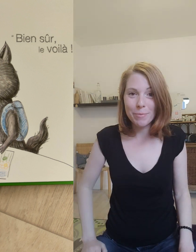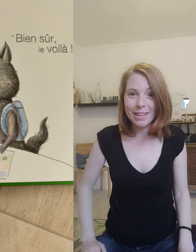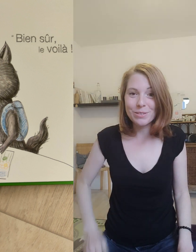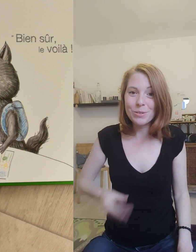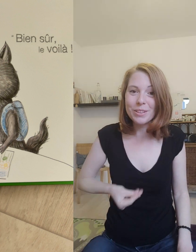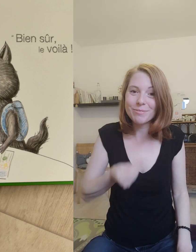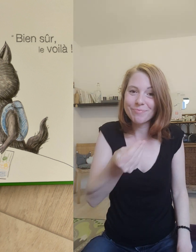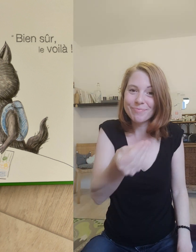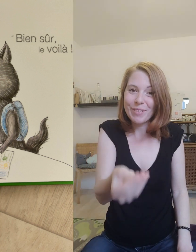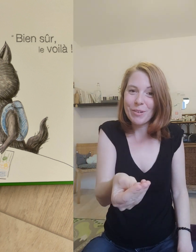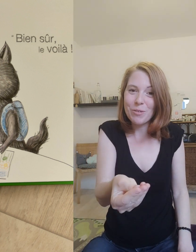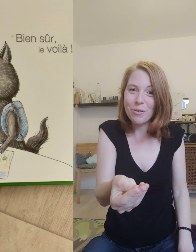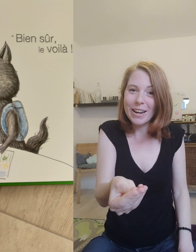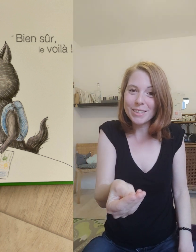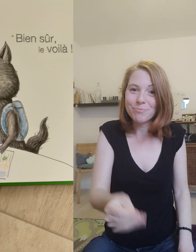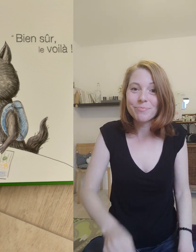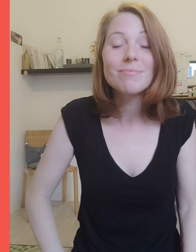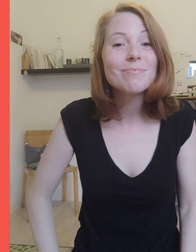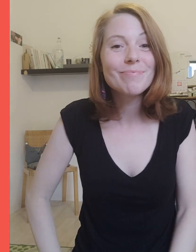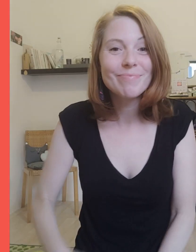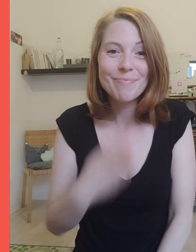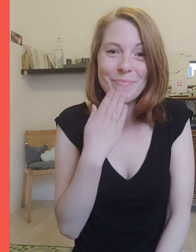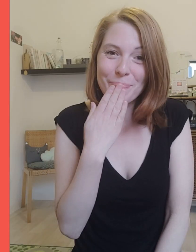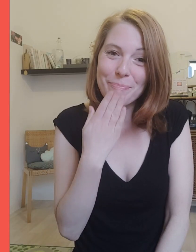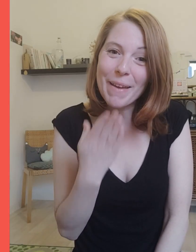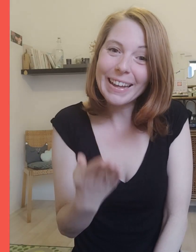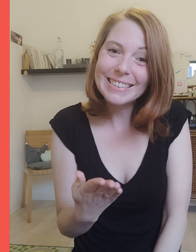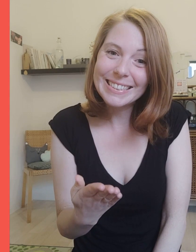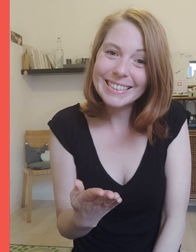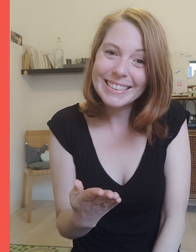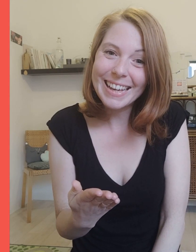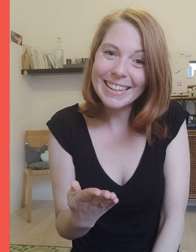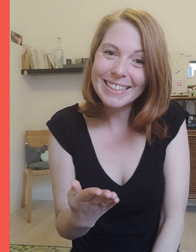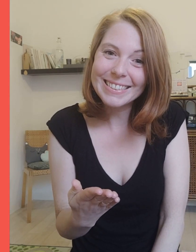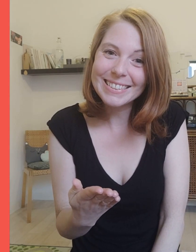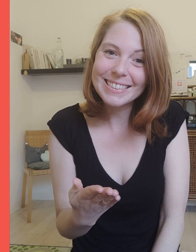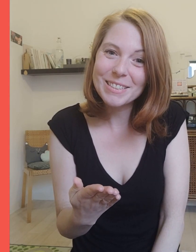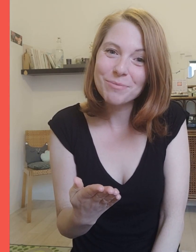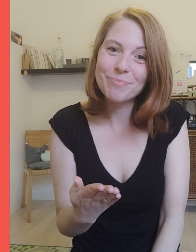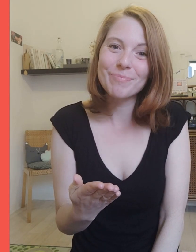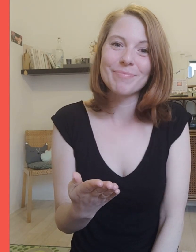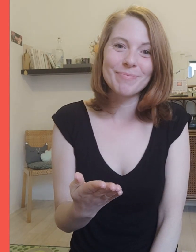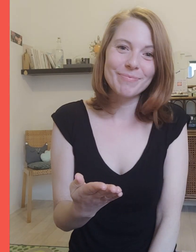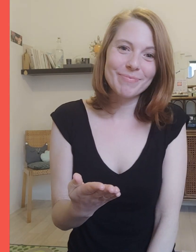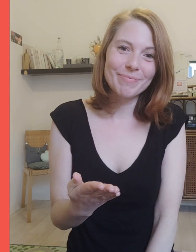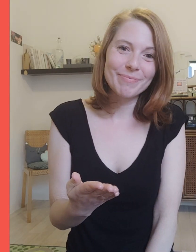Bien sûr, le voilà. Merci Alice.